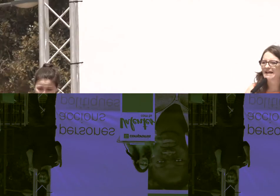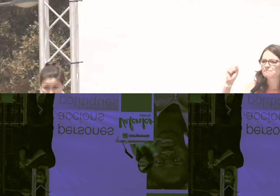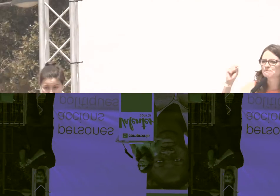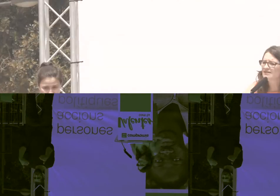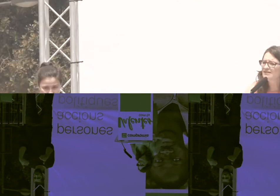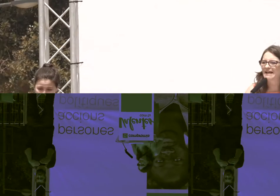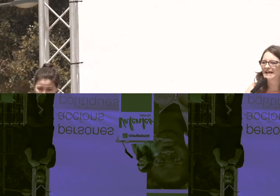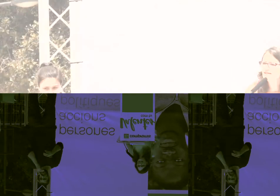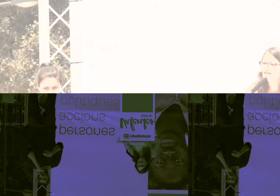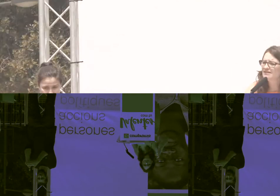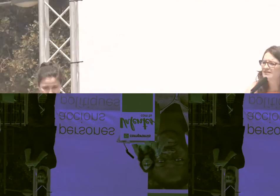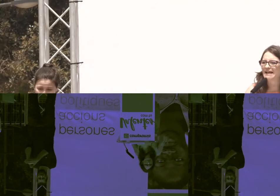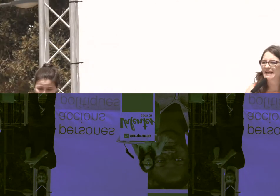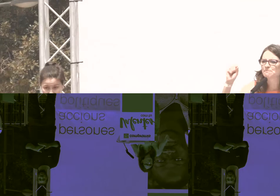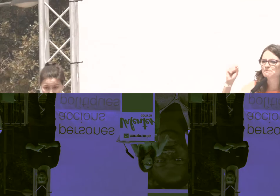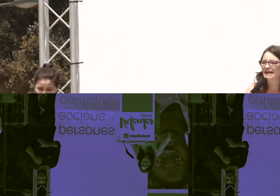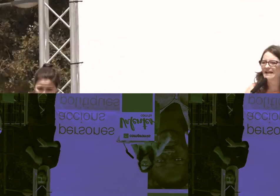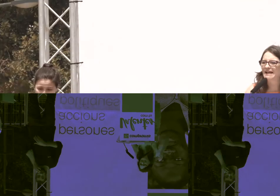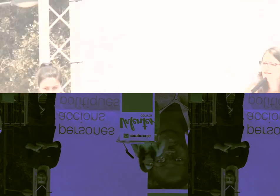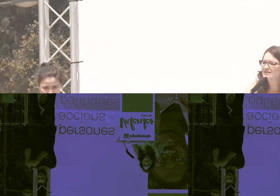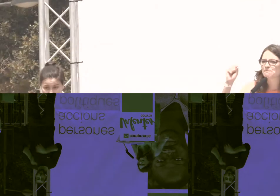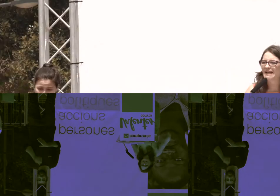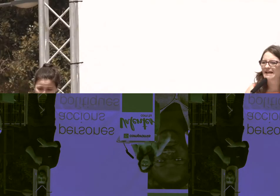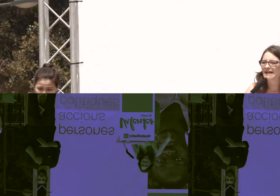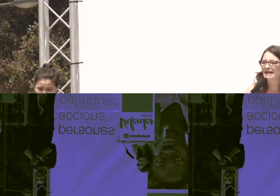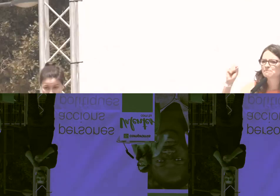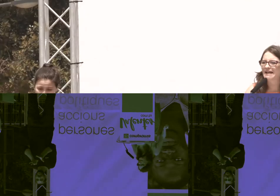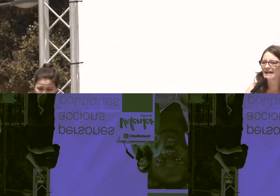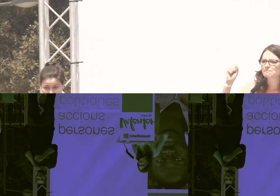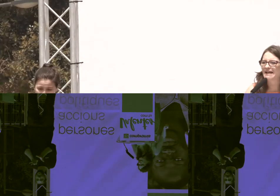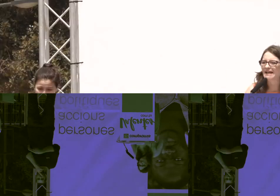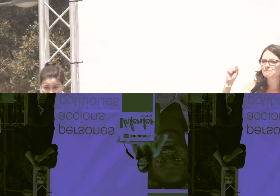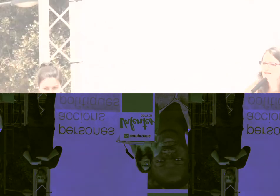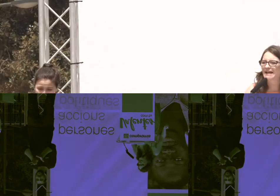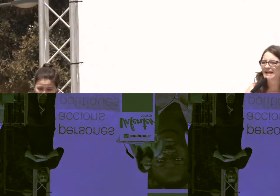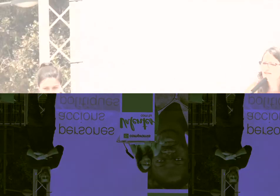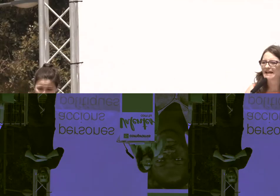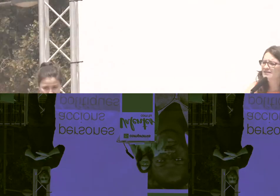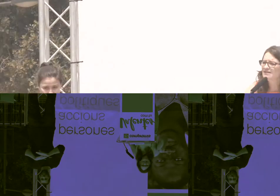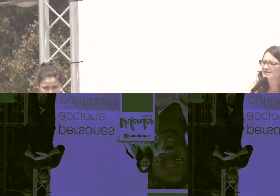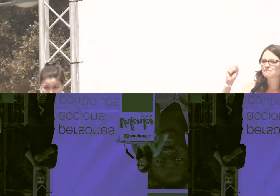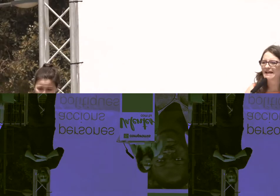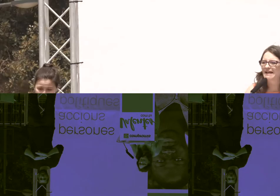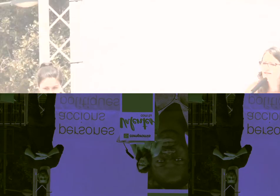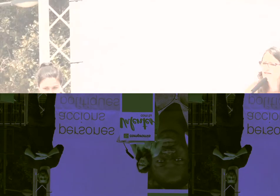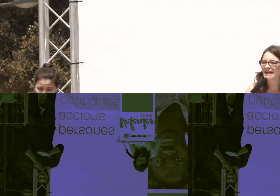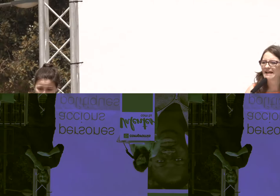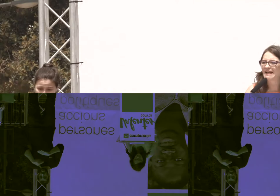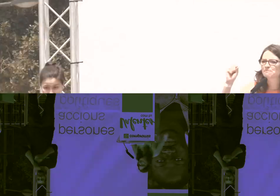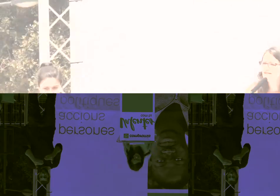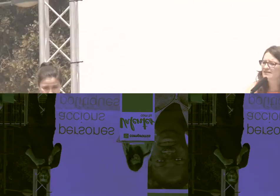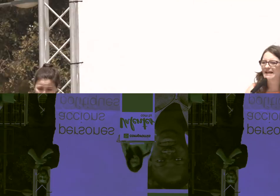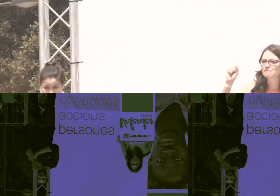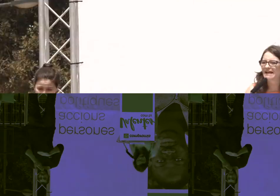necessitava. I la justícia és un servei públic essencial sense el qual no hi ha drets i igualtat en la